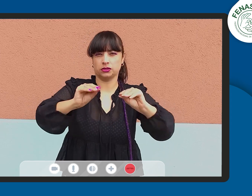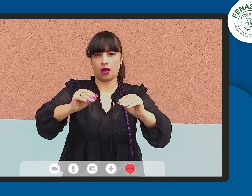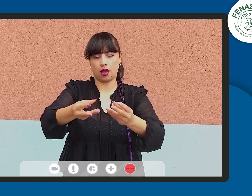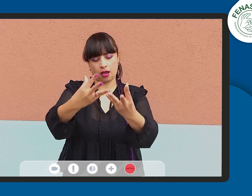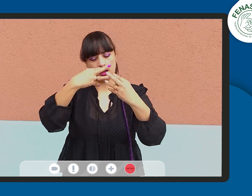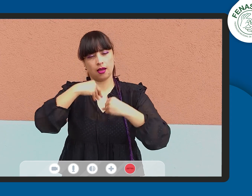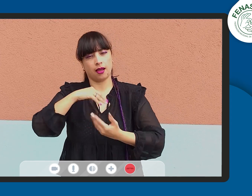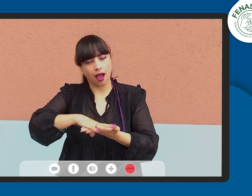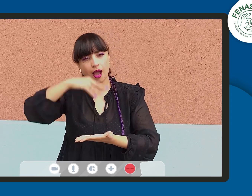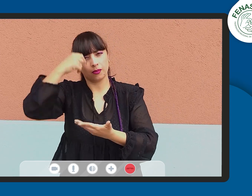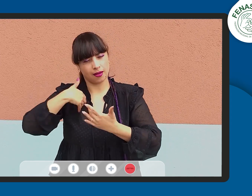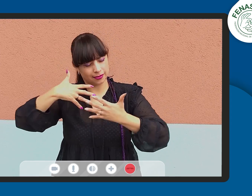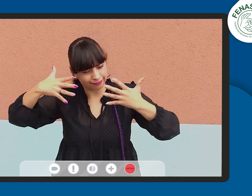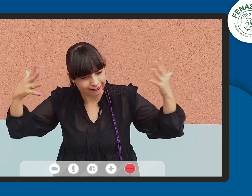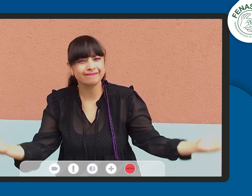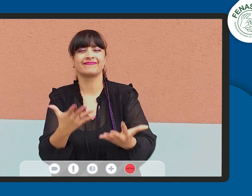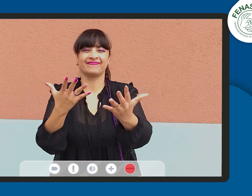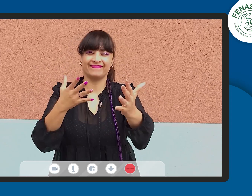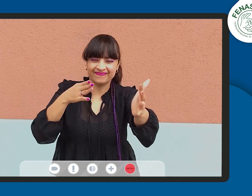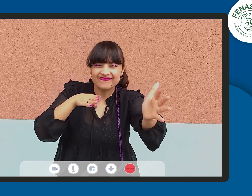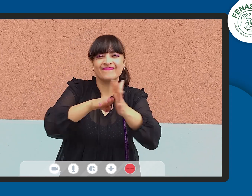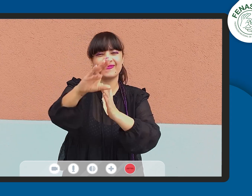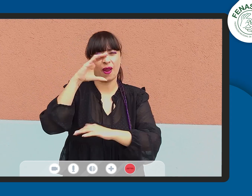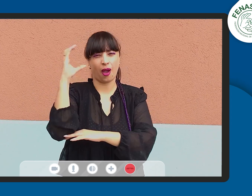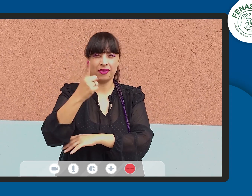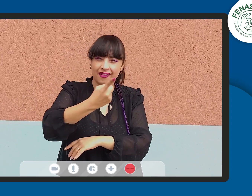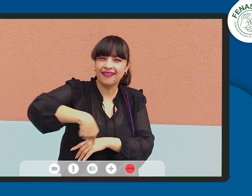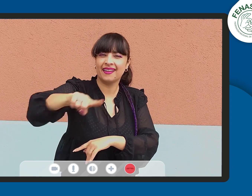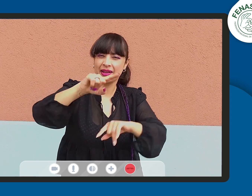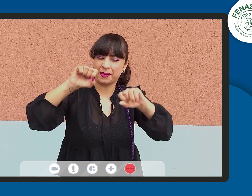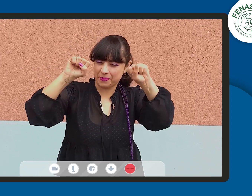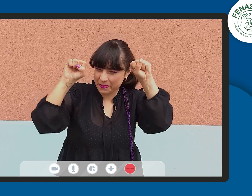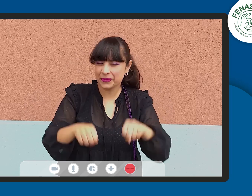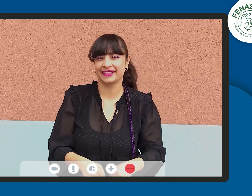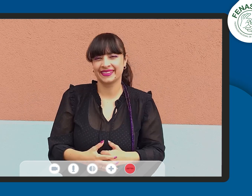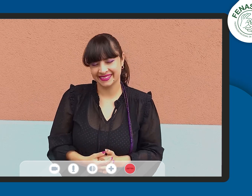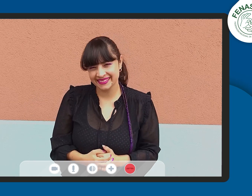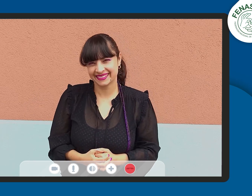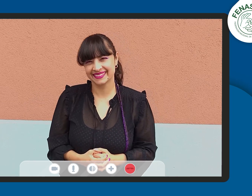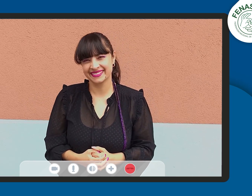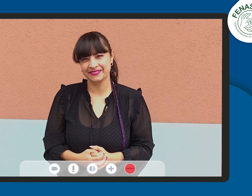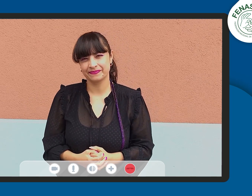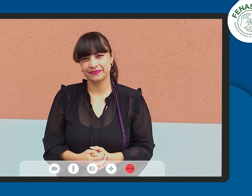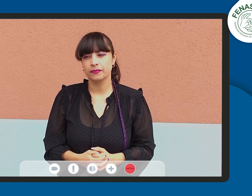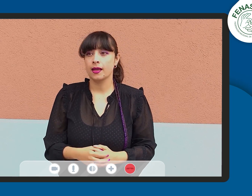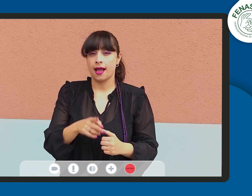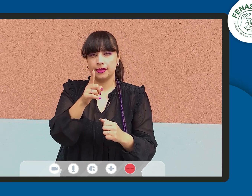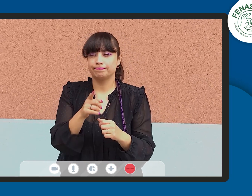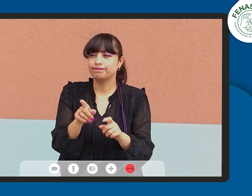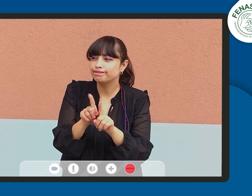eso carece de calidad. La invitación entonces es a que se formen, a que aprendan y que puedan desarrollar en el país esas habilidades de